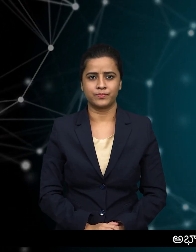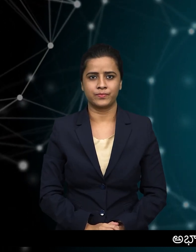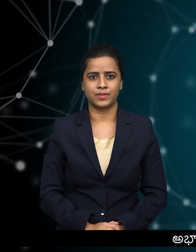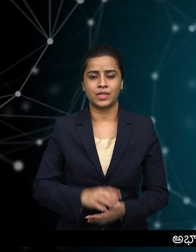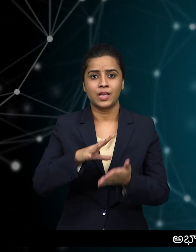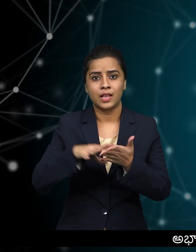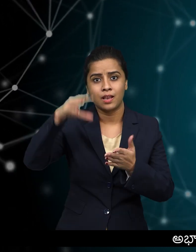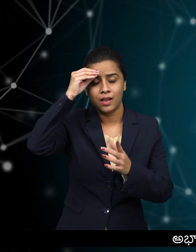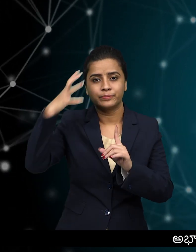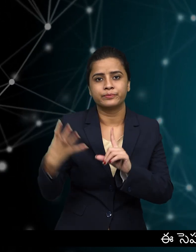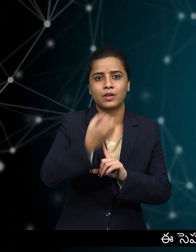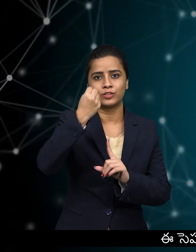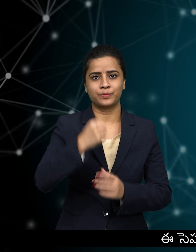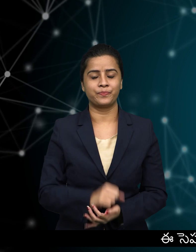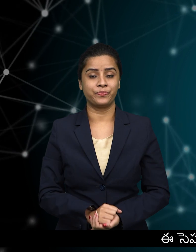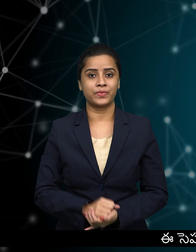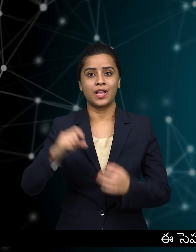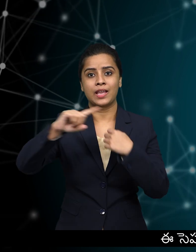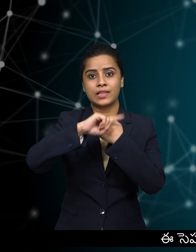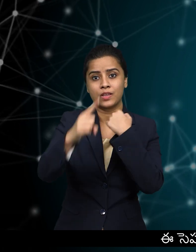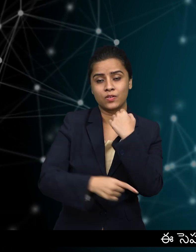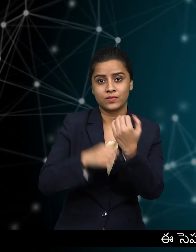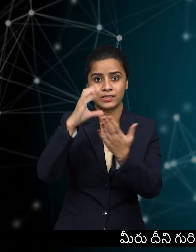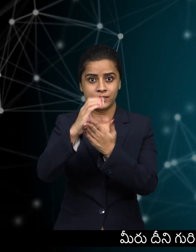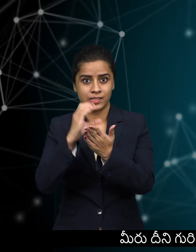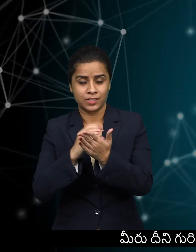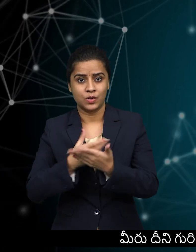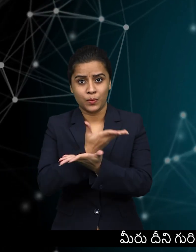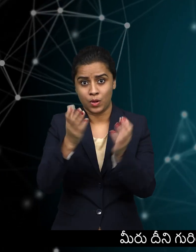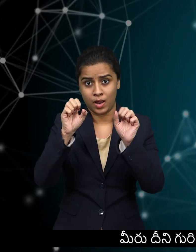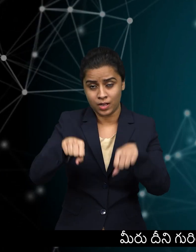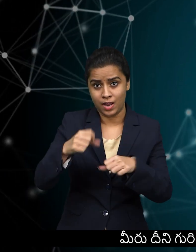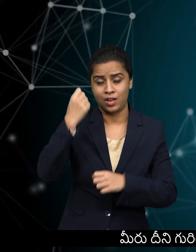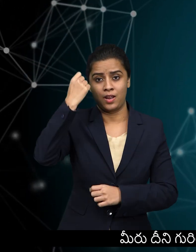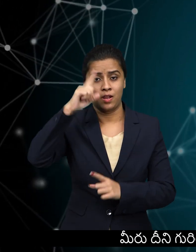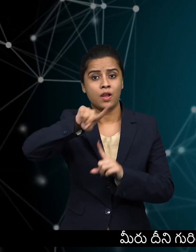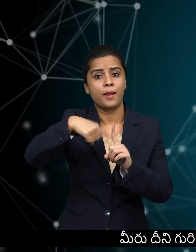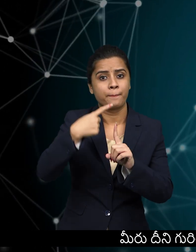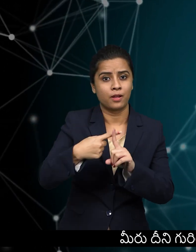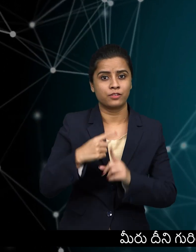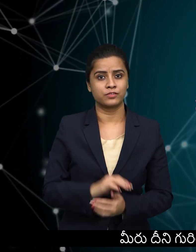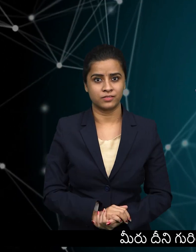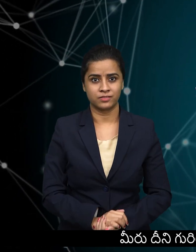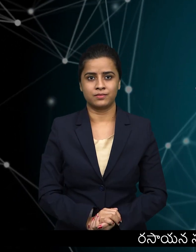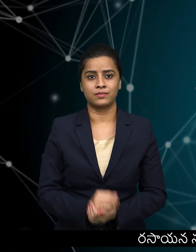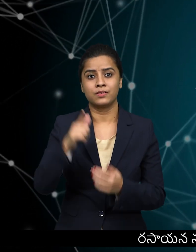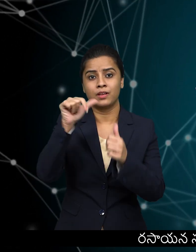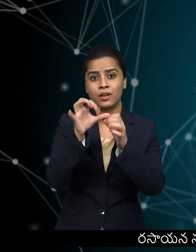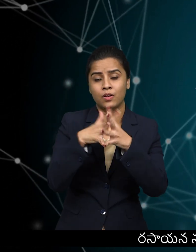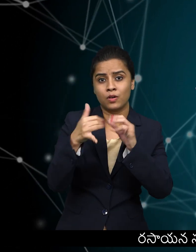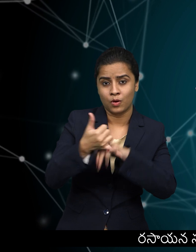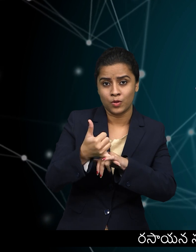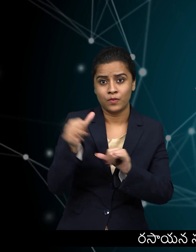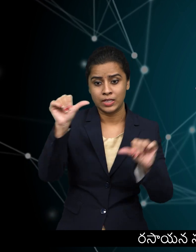అభ్యాస ఫలితాలు. ఈ సెషన్ ముగింపులో మీరు దీని గురించి అర్థం చేసుకోగలరు.